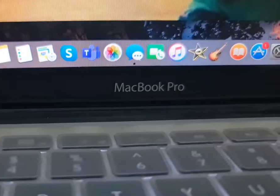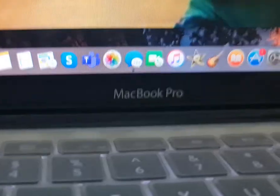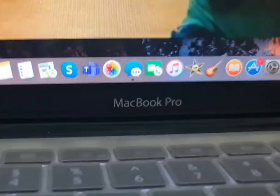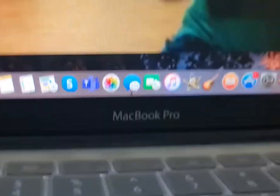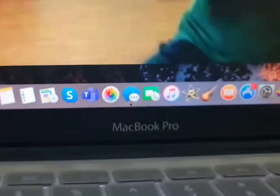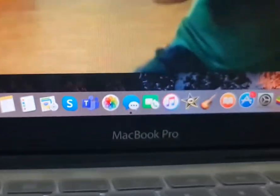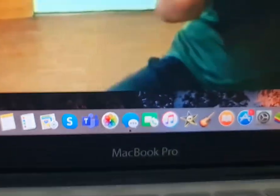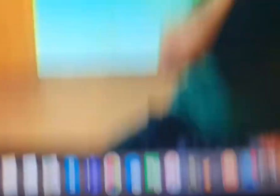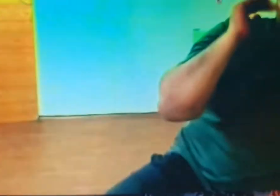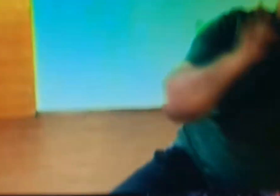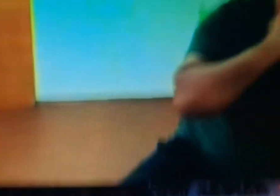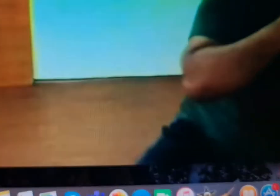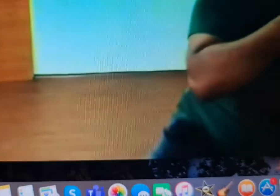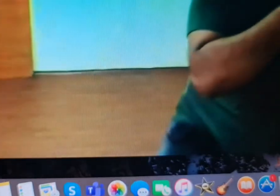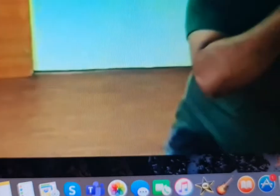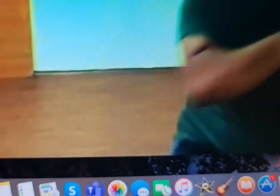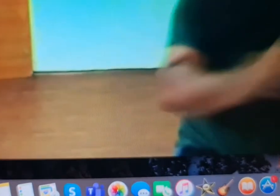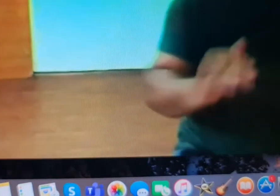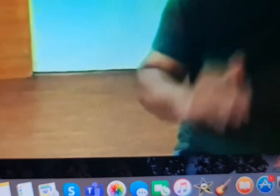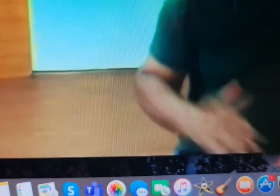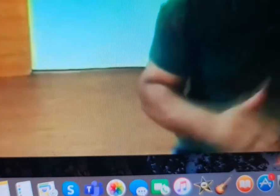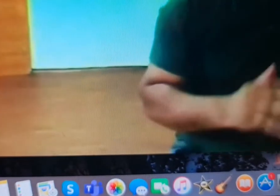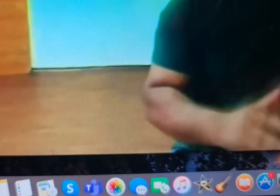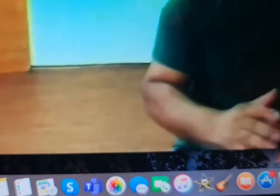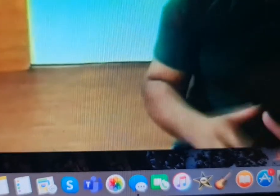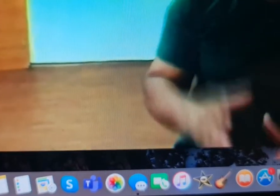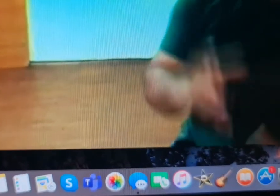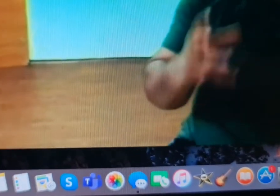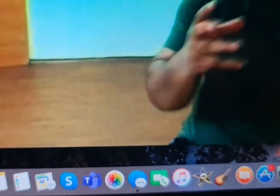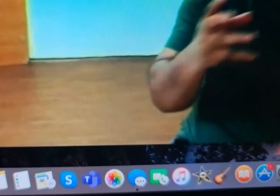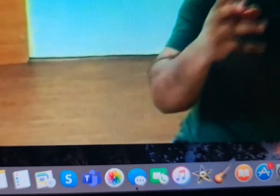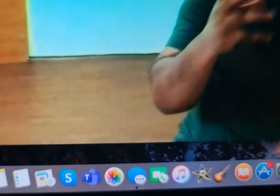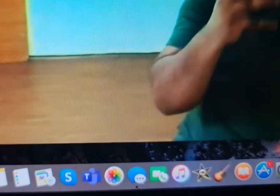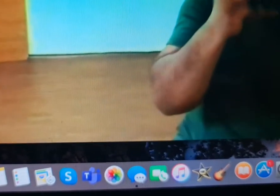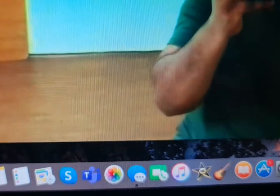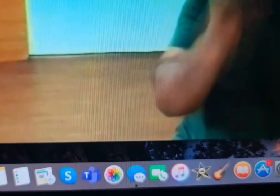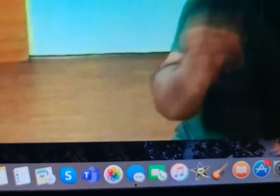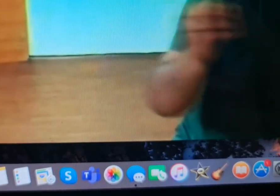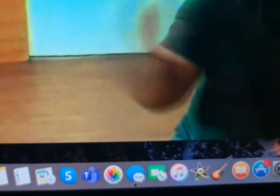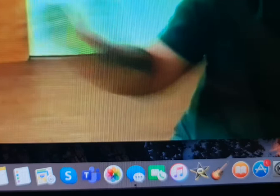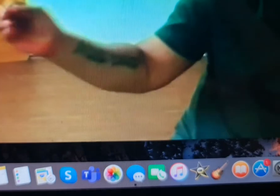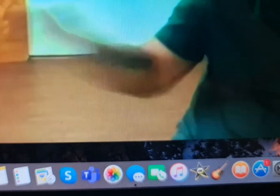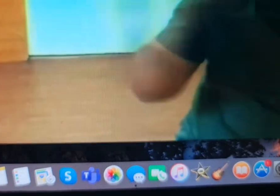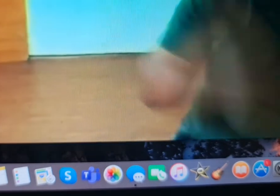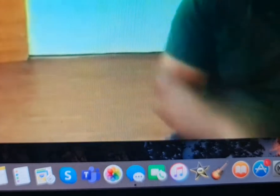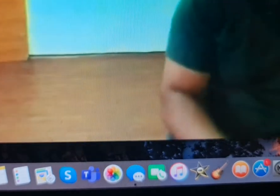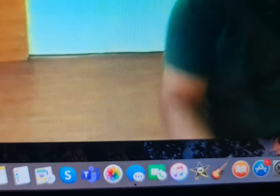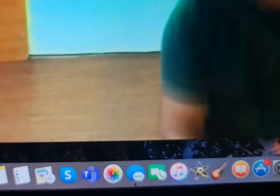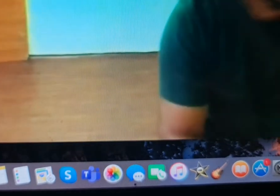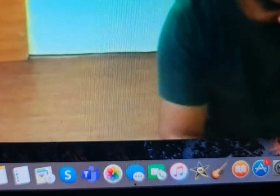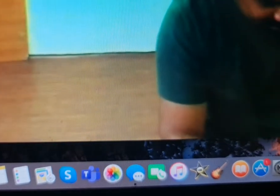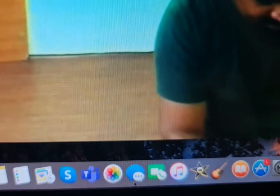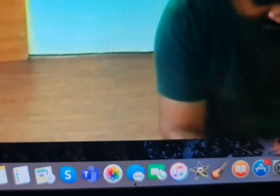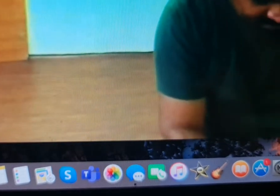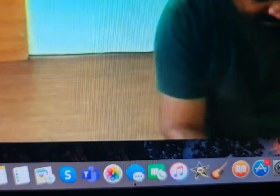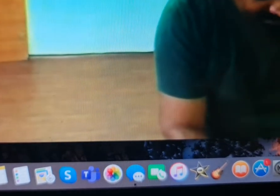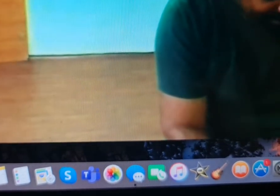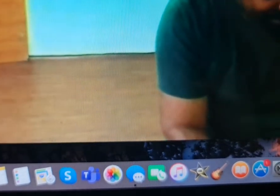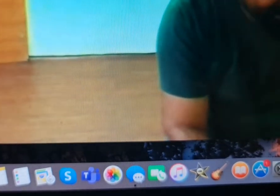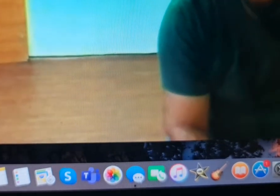ये जो ट्रीटमेंट एंड जो है उसके अंदर क्या होता है, मस्कुलो स्केलेटन रिलेटेड चीज, यानी